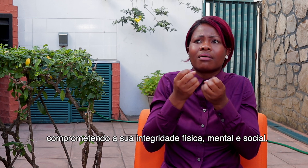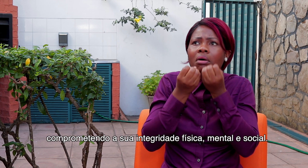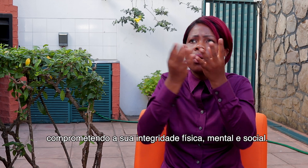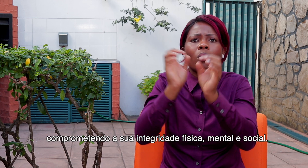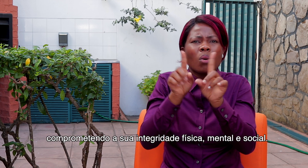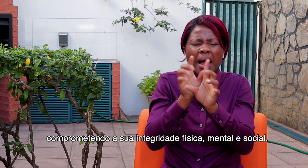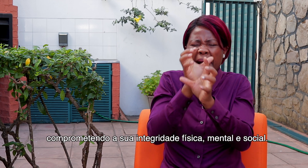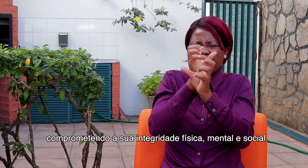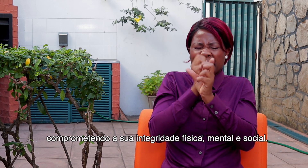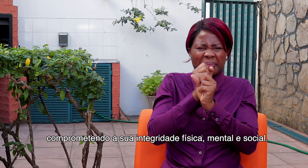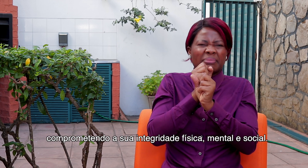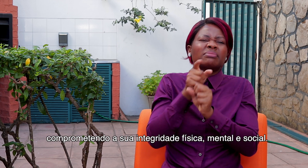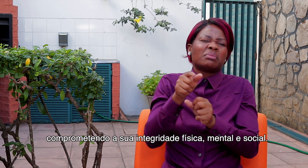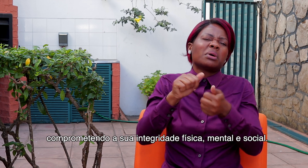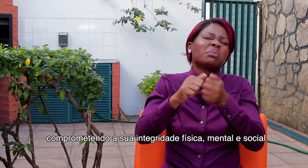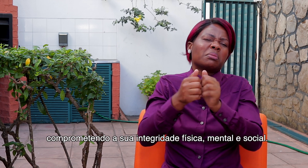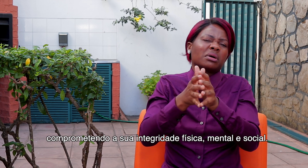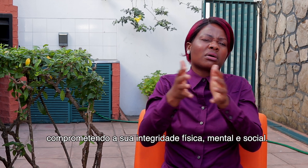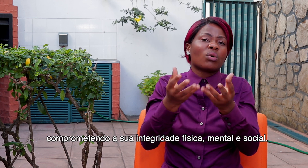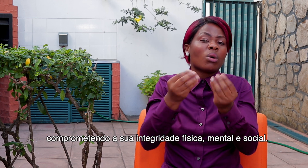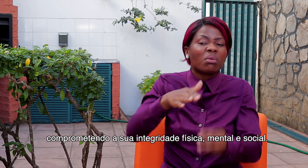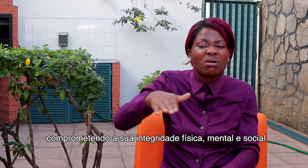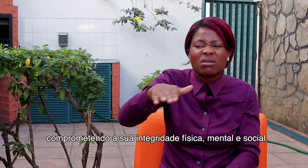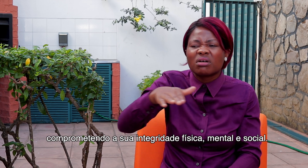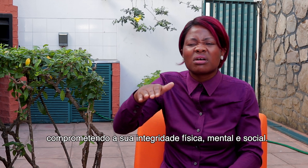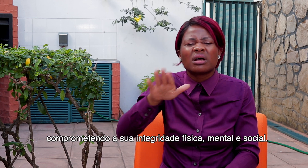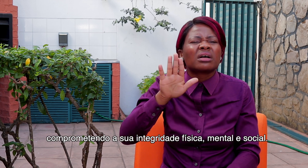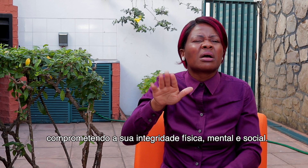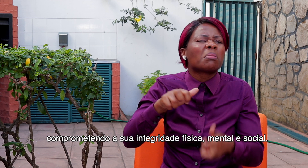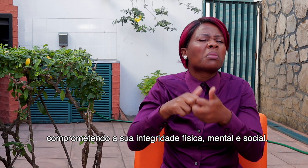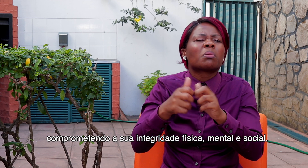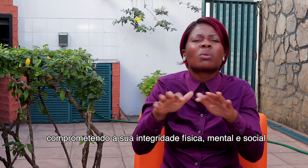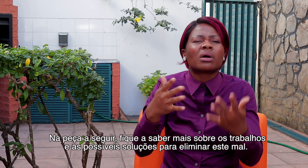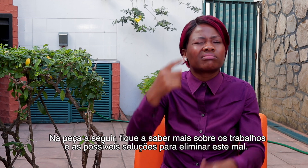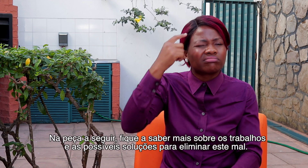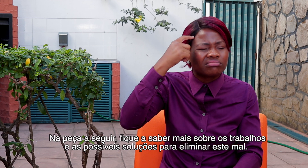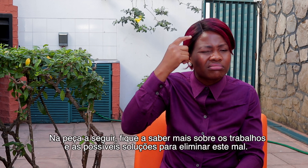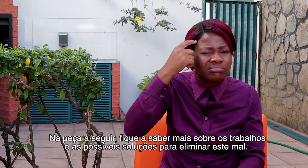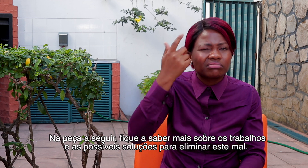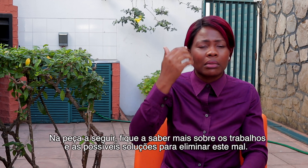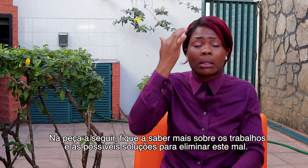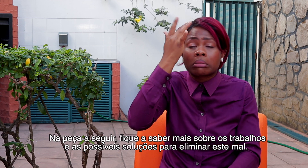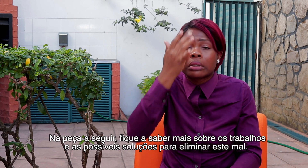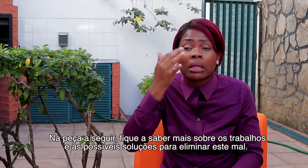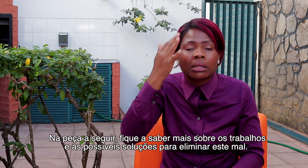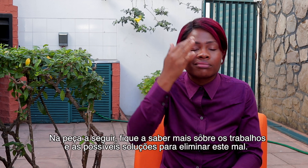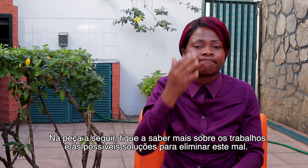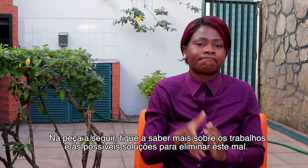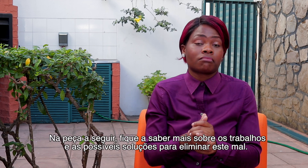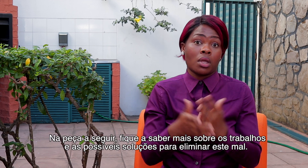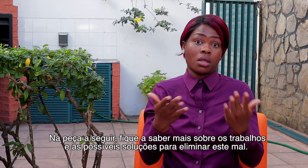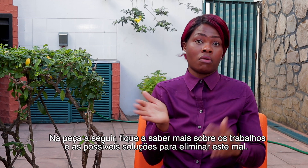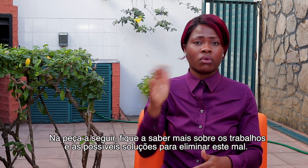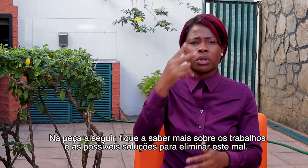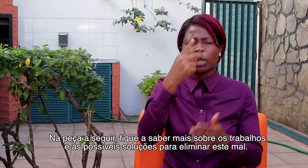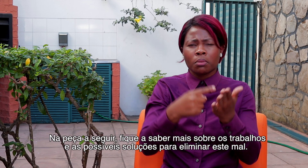relacionamento, comprometendo a sua integridade física, mental e social. Na peça a seguir,